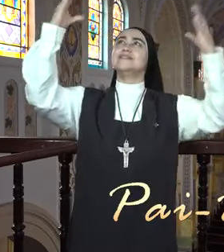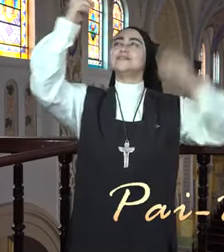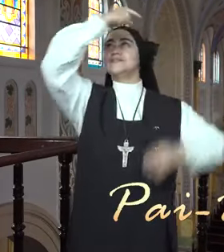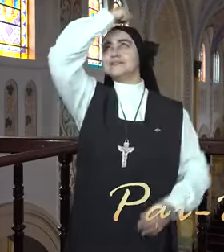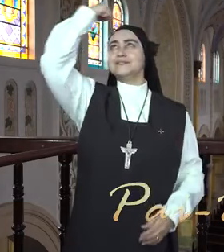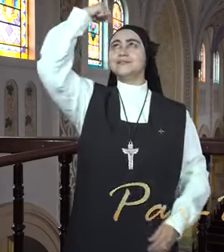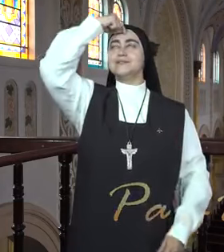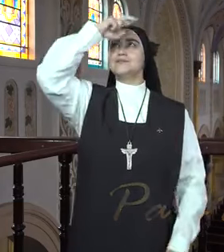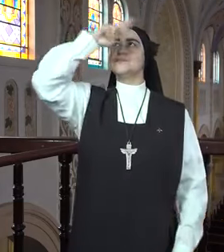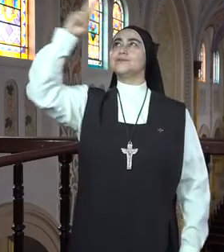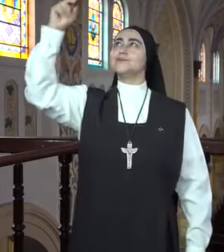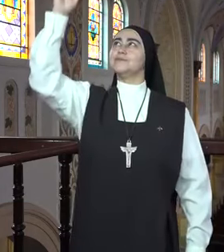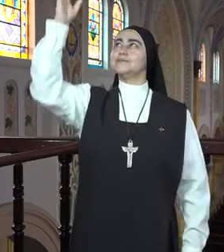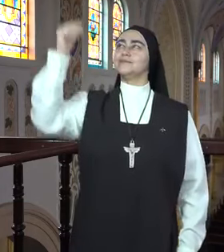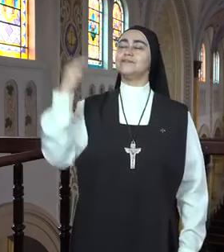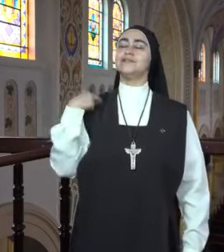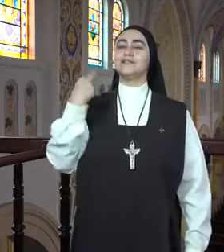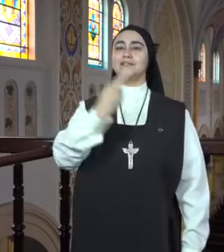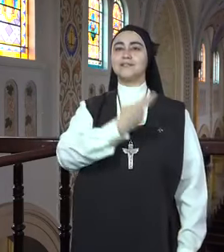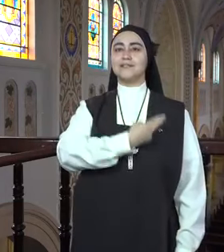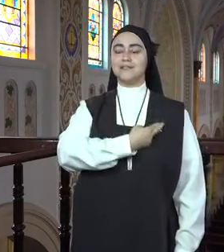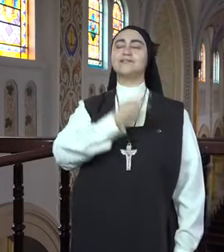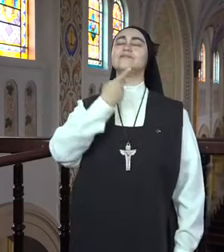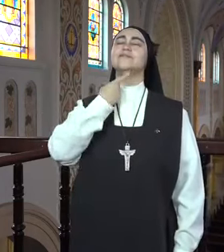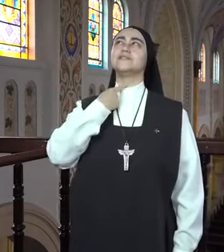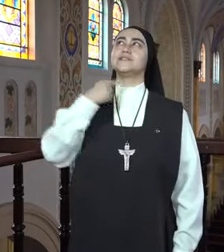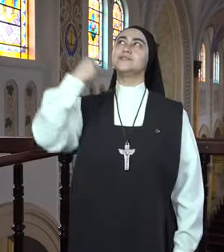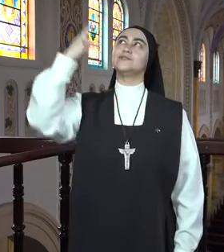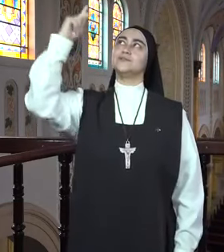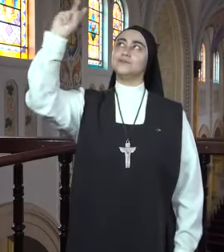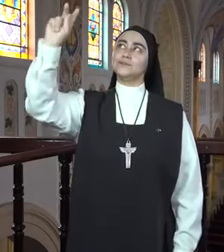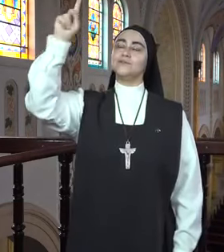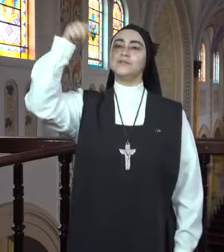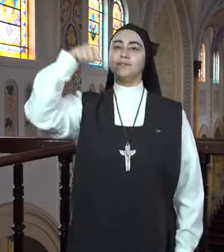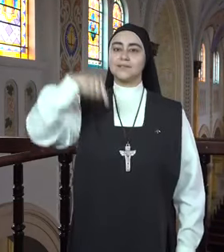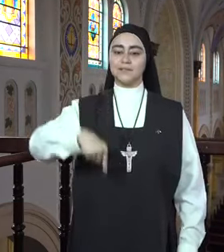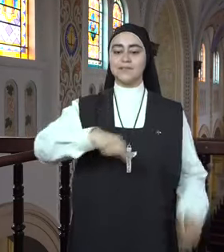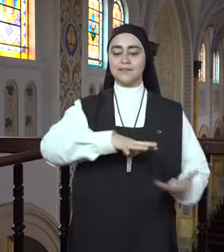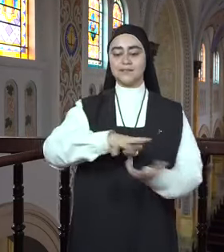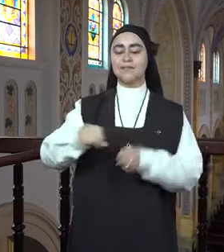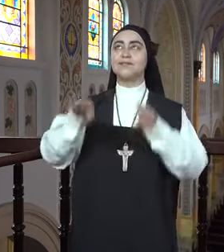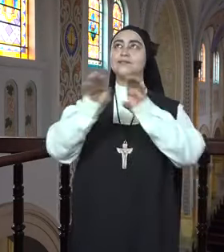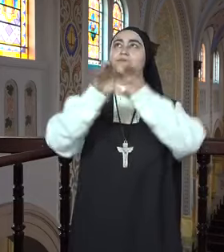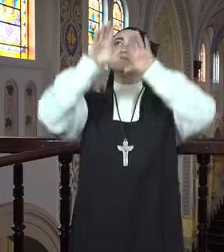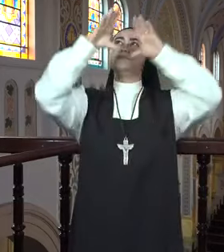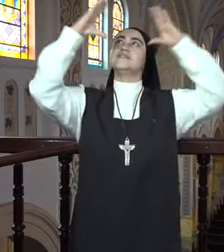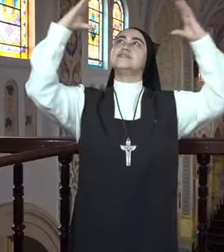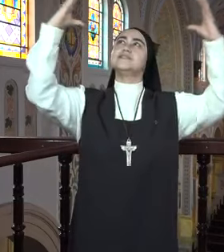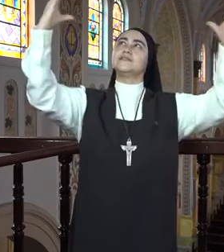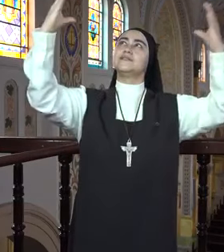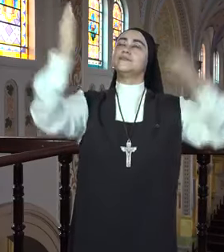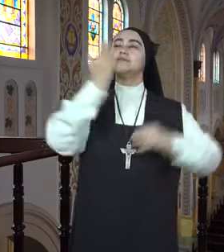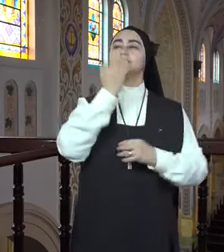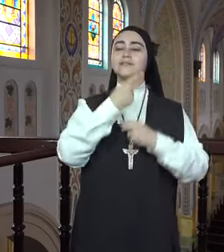santificado seja o vosso nome, venha a nós o vosso reino, seja feita a vossa vontade, assim na terra como no